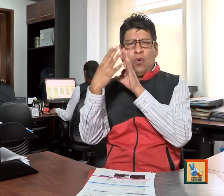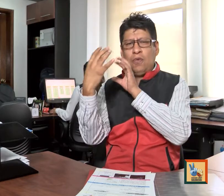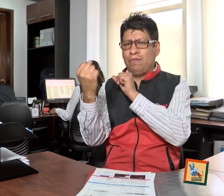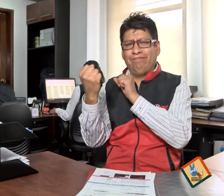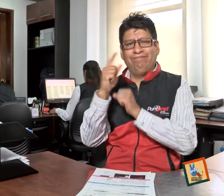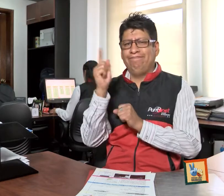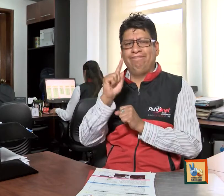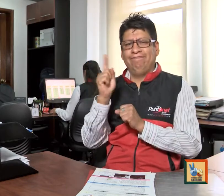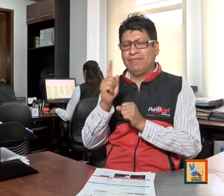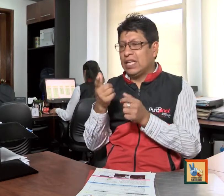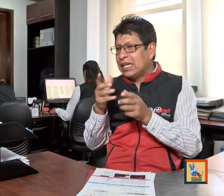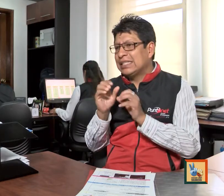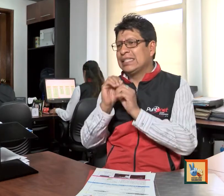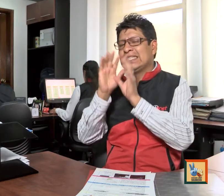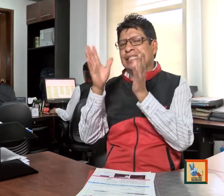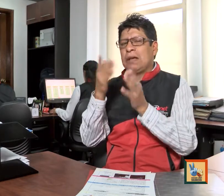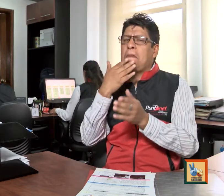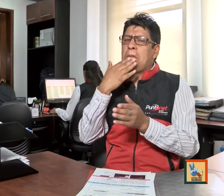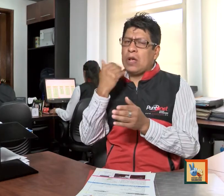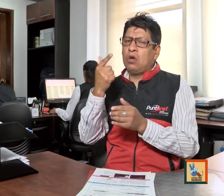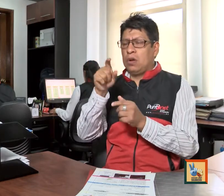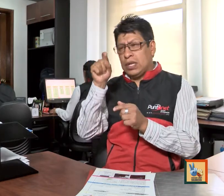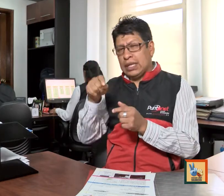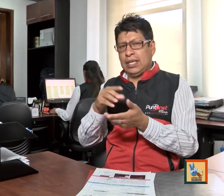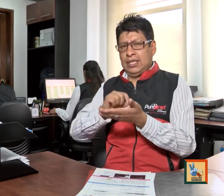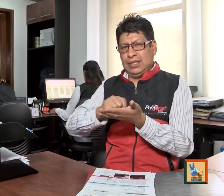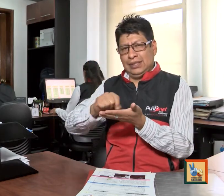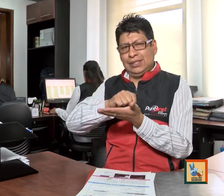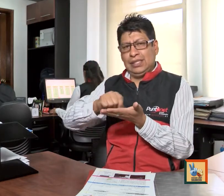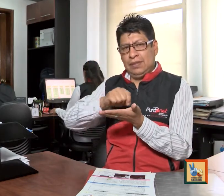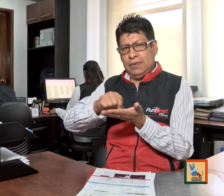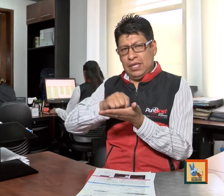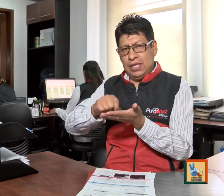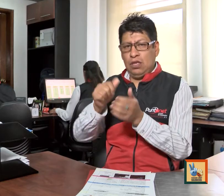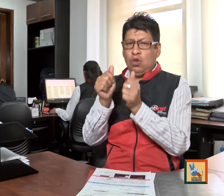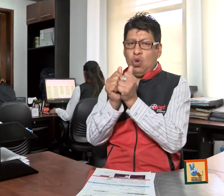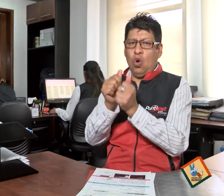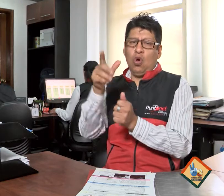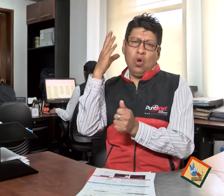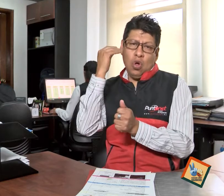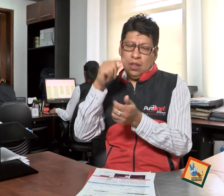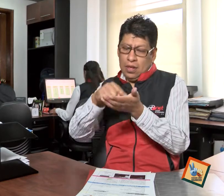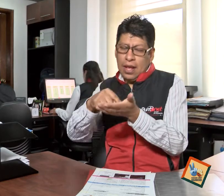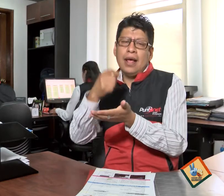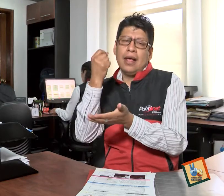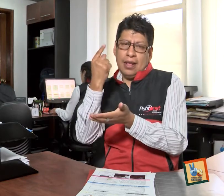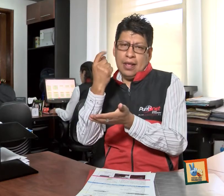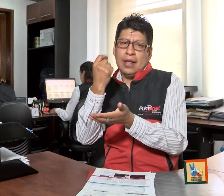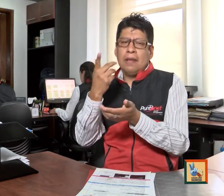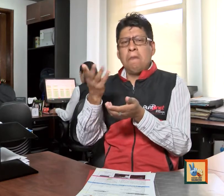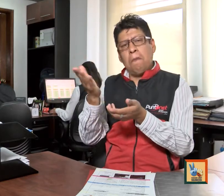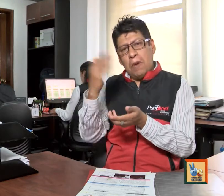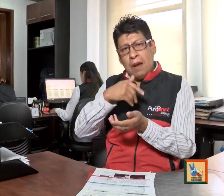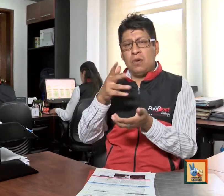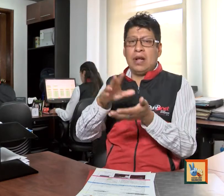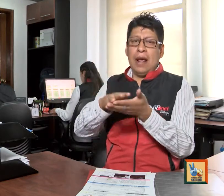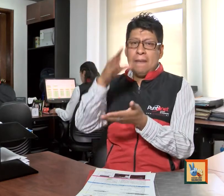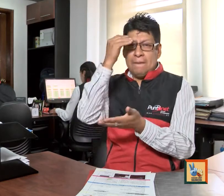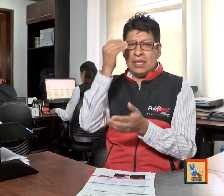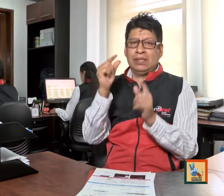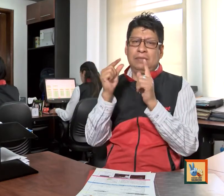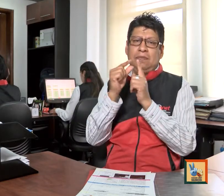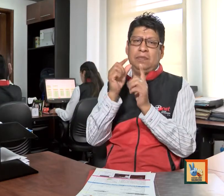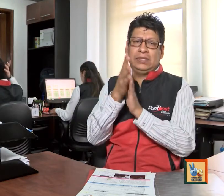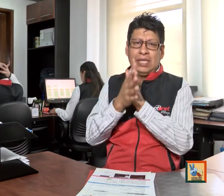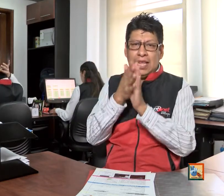que aunque la comunicación se torna difícil debido a que desconocen nuestra lengua debemos saber que hay opciones para derribar estas